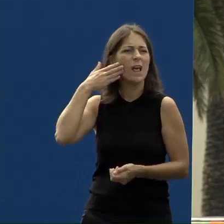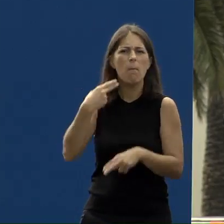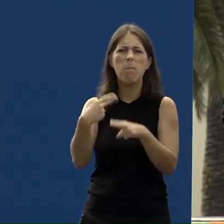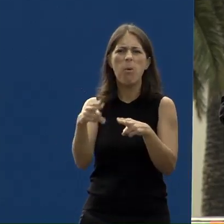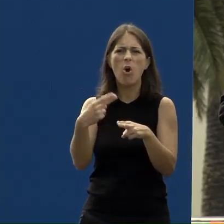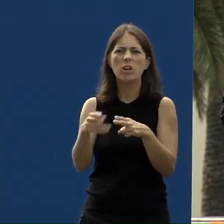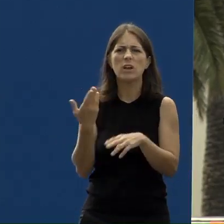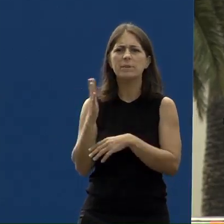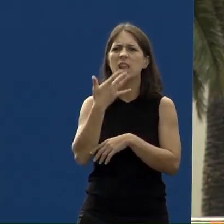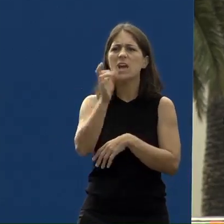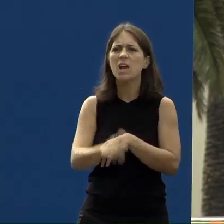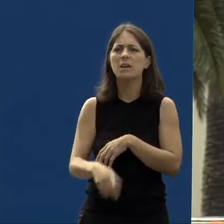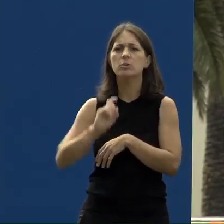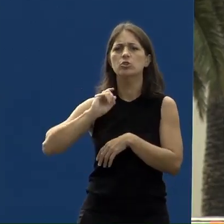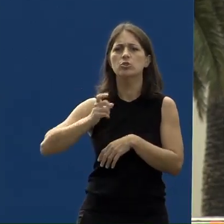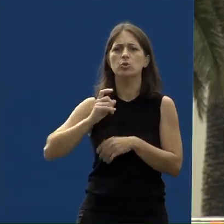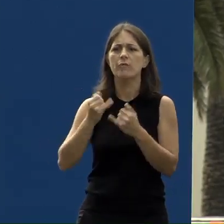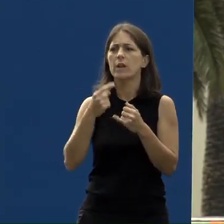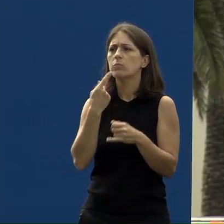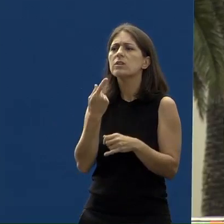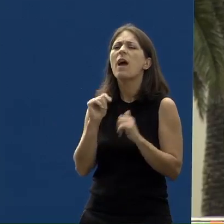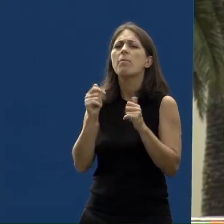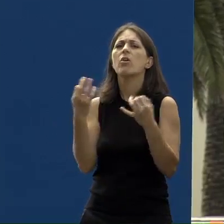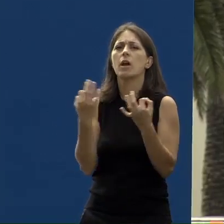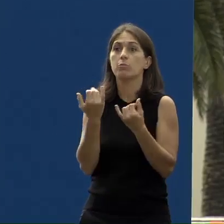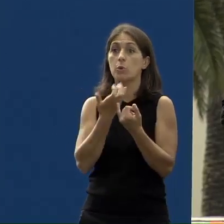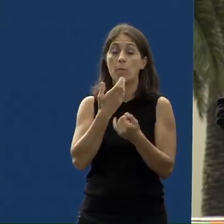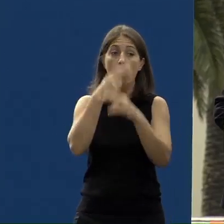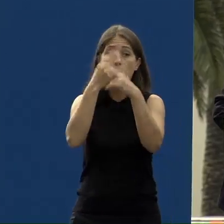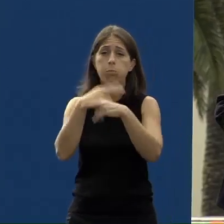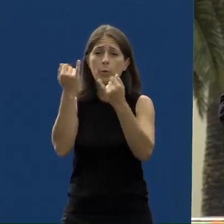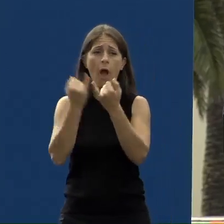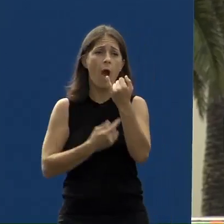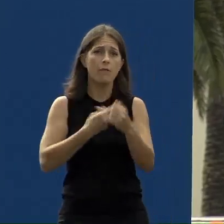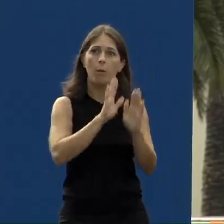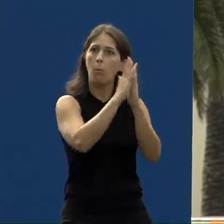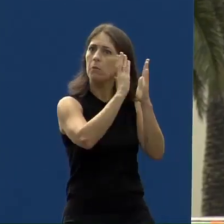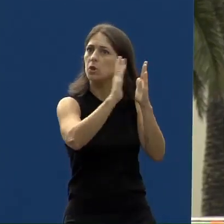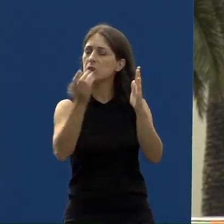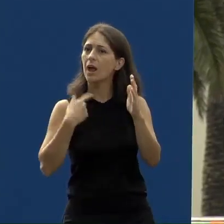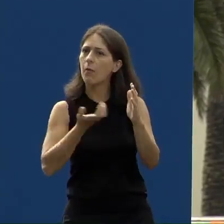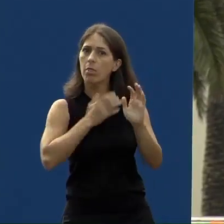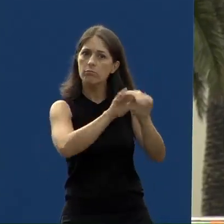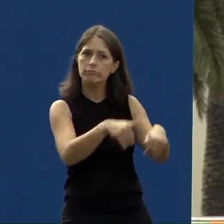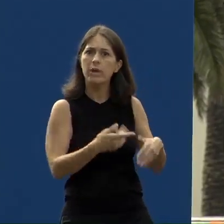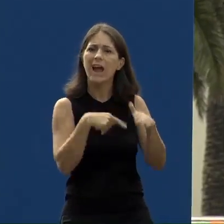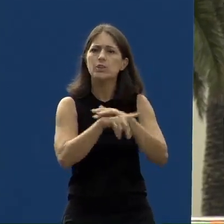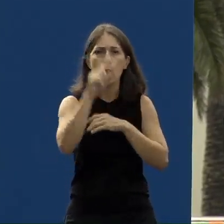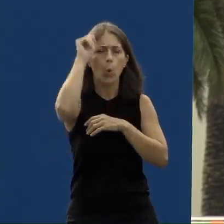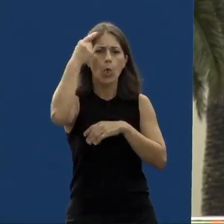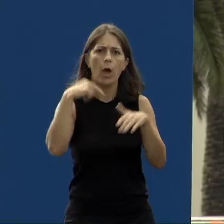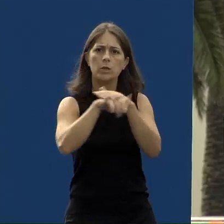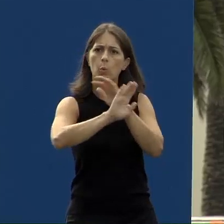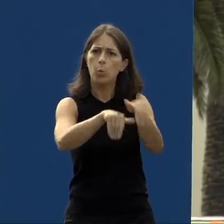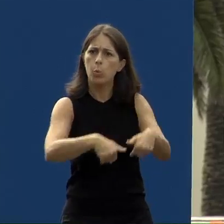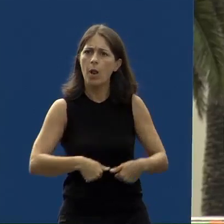política representada aquí por Xulio Ferreiro empezou a recuperar para o público a xestión das bibliotecas municipais, a xestión da cultura desde o público,